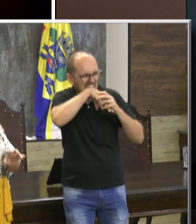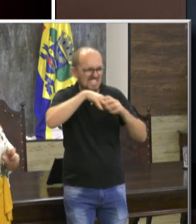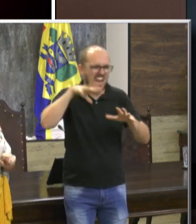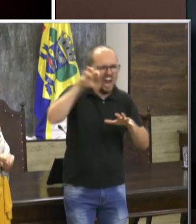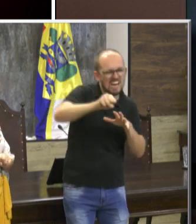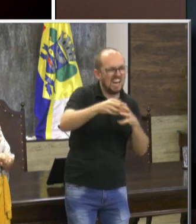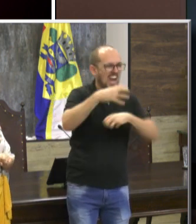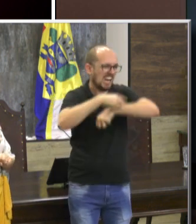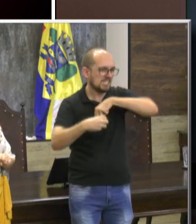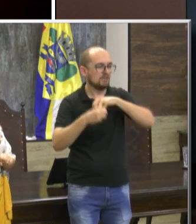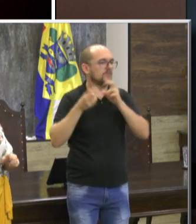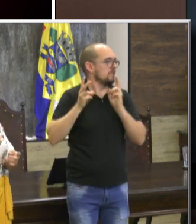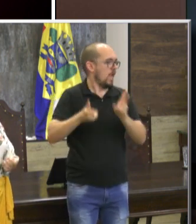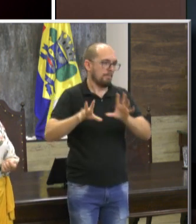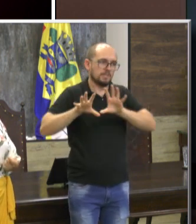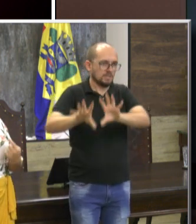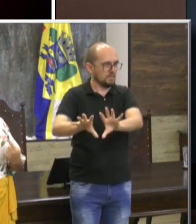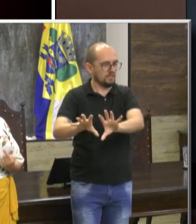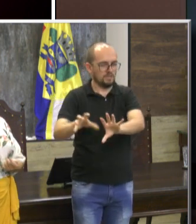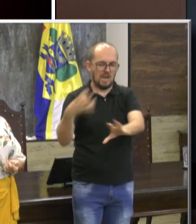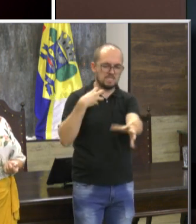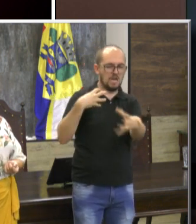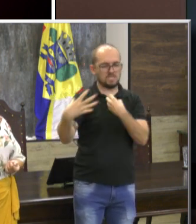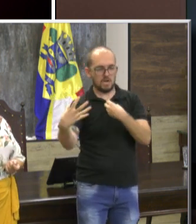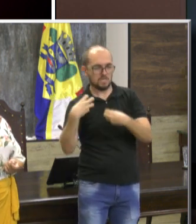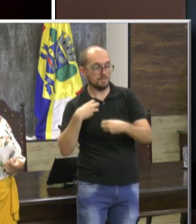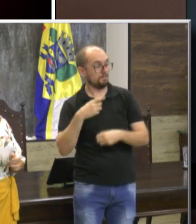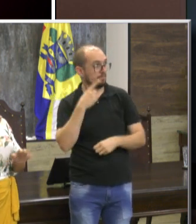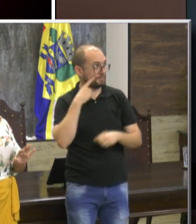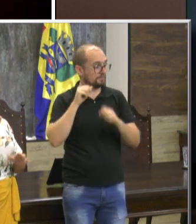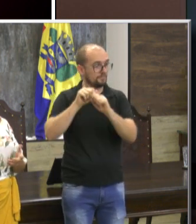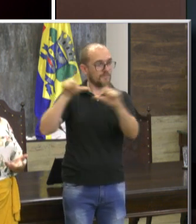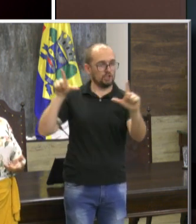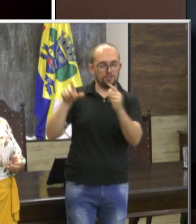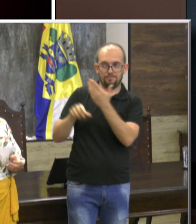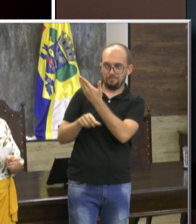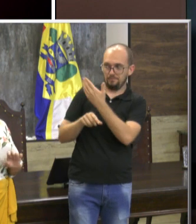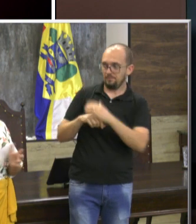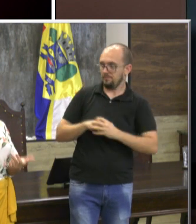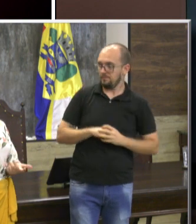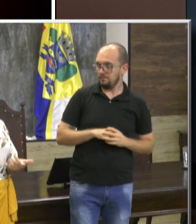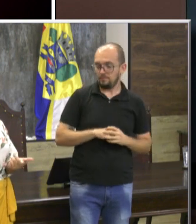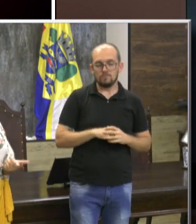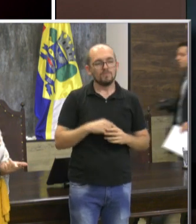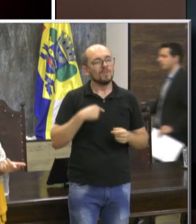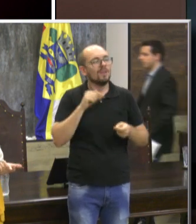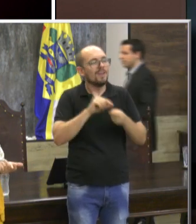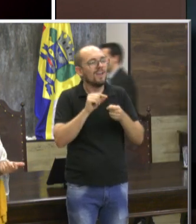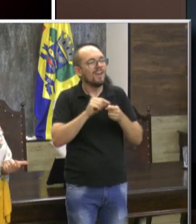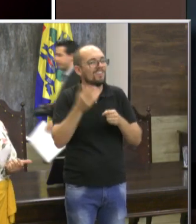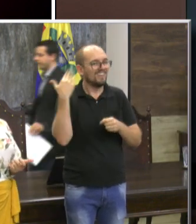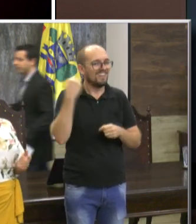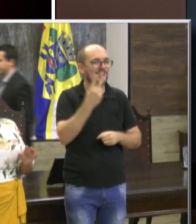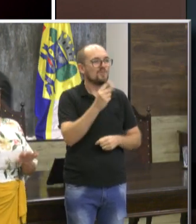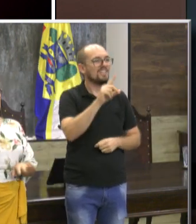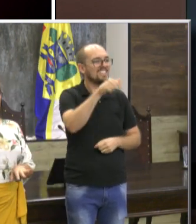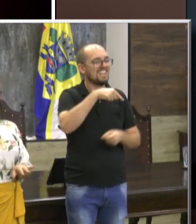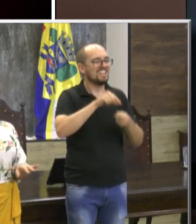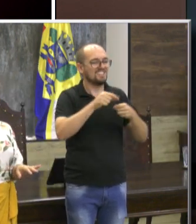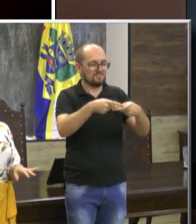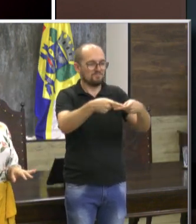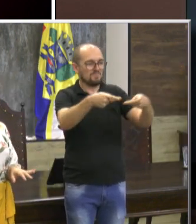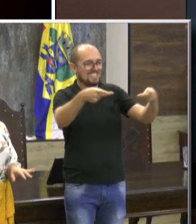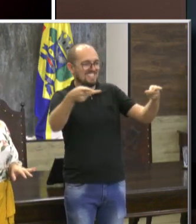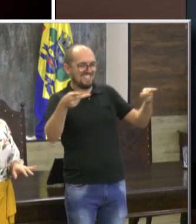sempre. Nós podemos ver nessa imagem, estamos fazendo com ele, a gente fez pizza em 2017, dentro de um